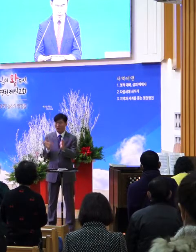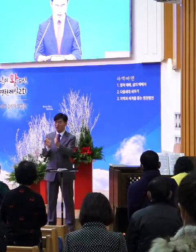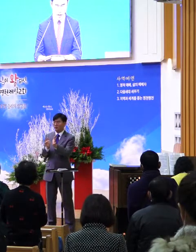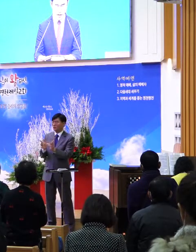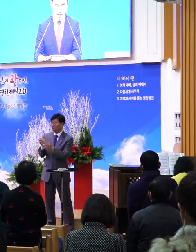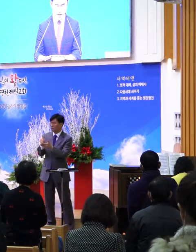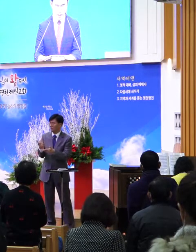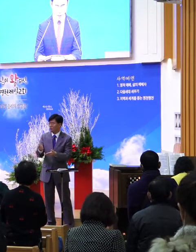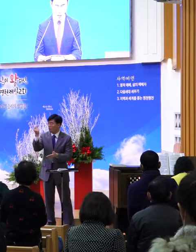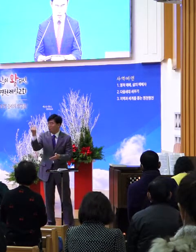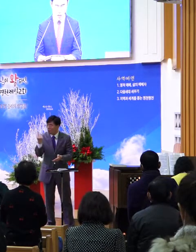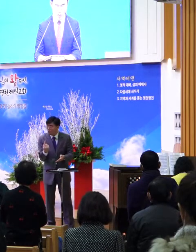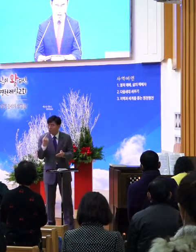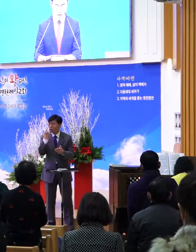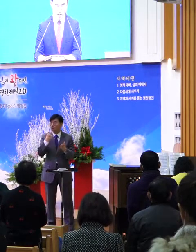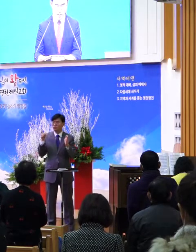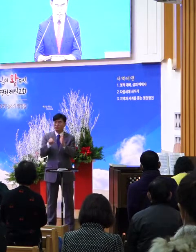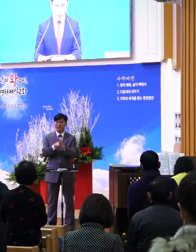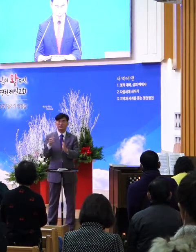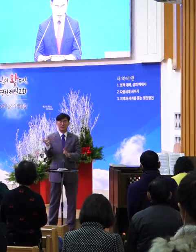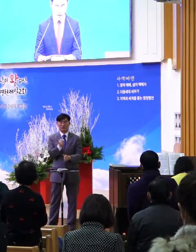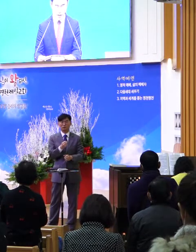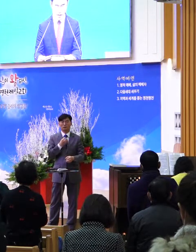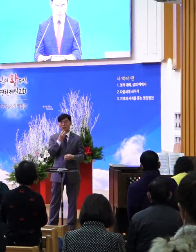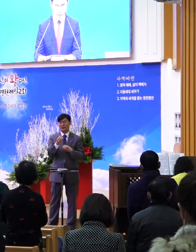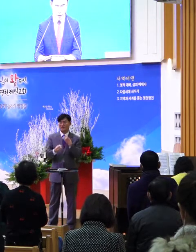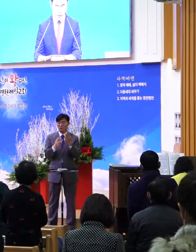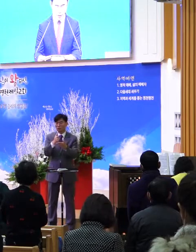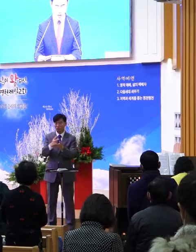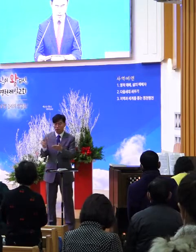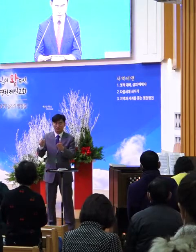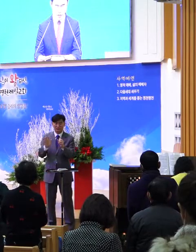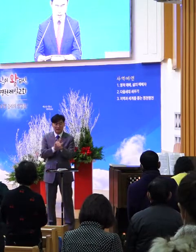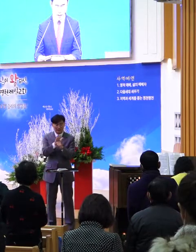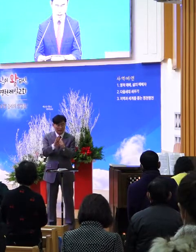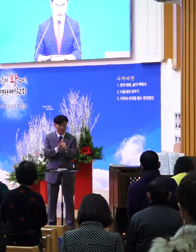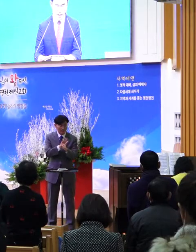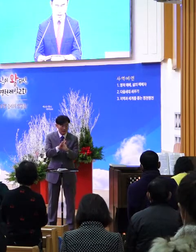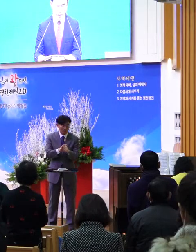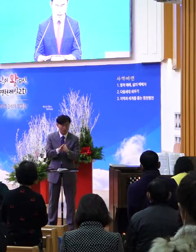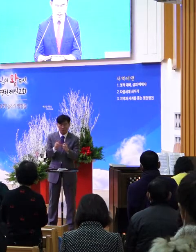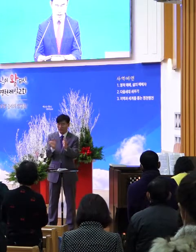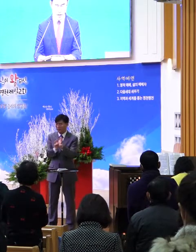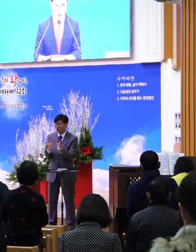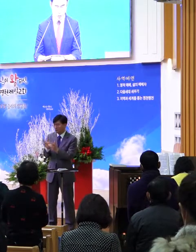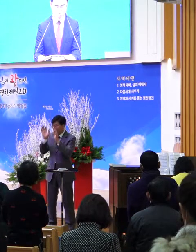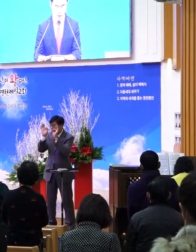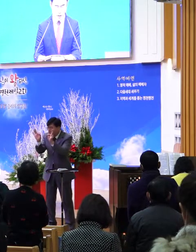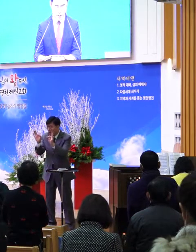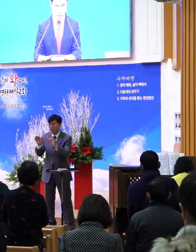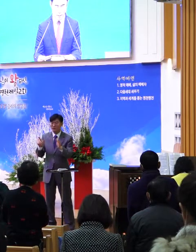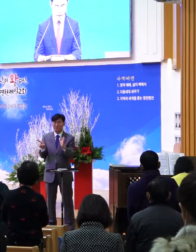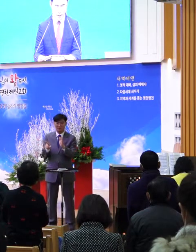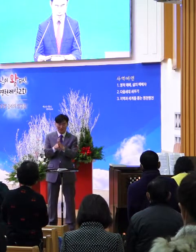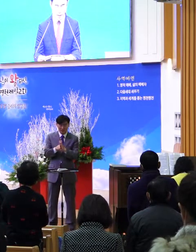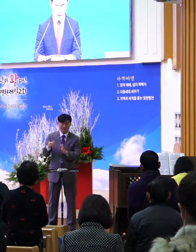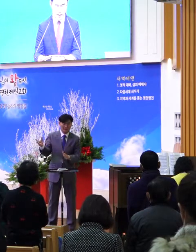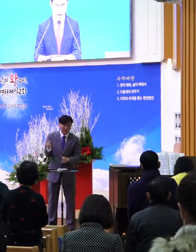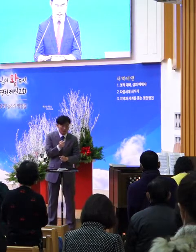주님을 사모하고 바라보는 믿음으로 승리할 수 있게 역사하여 주시옵소서.